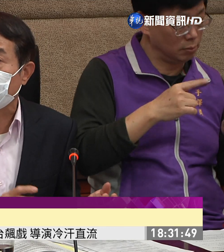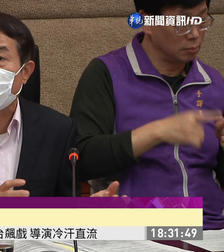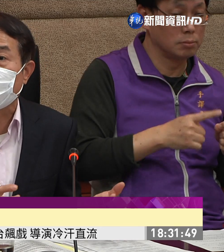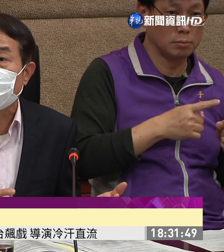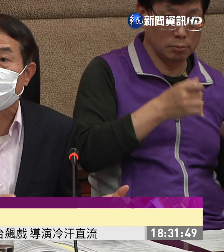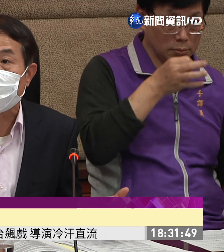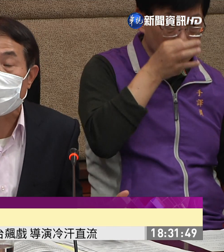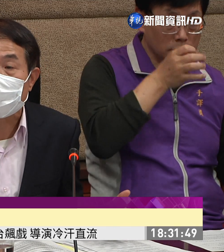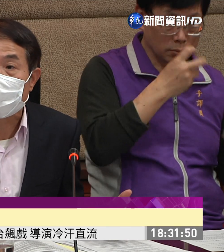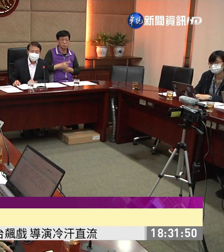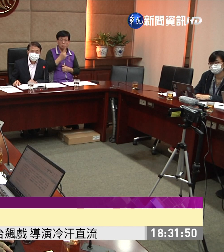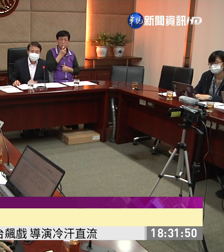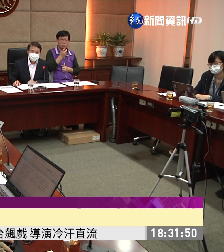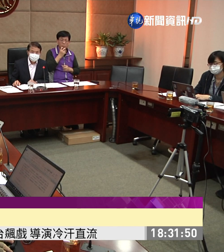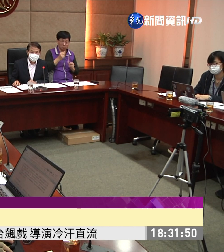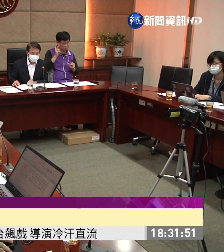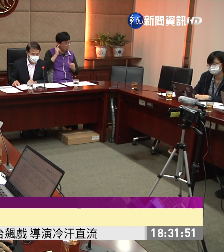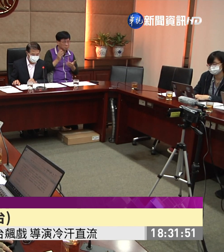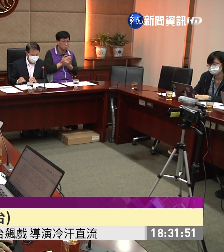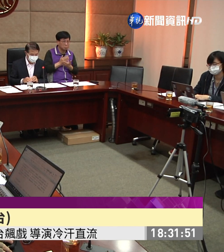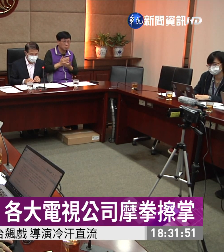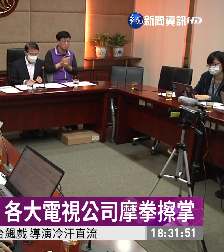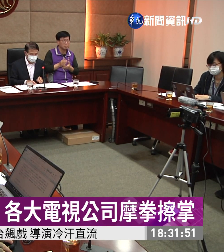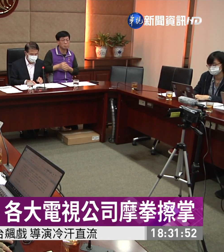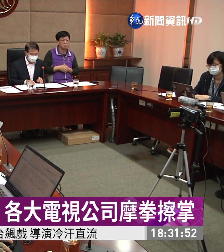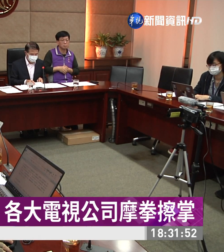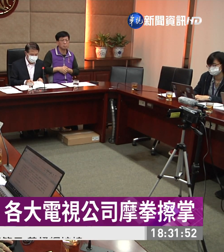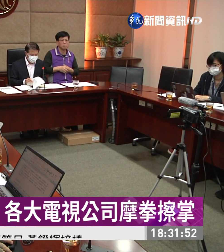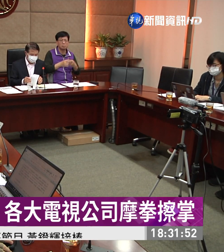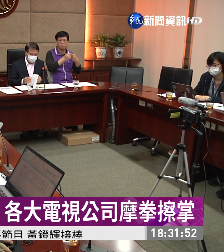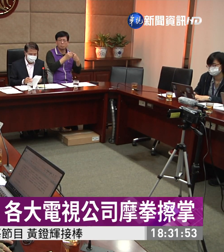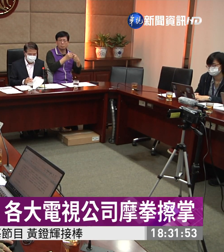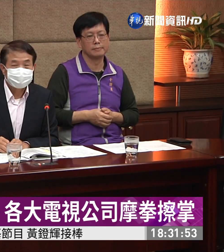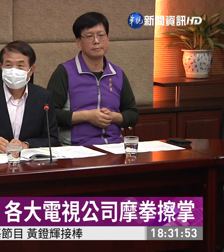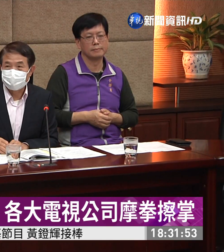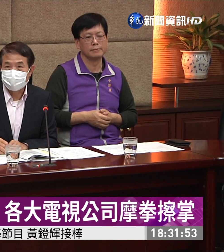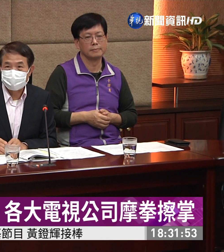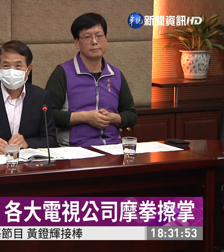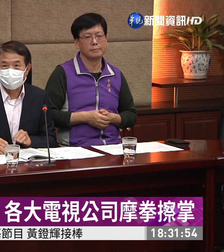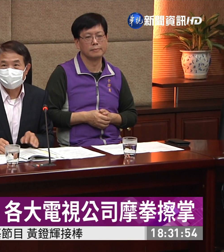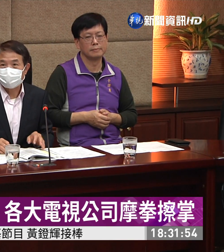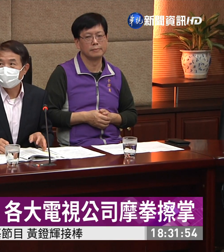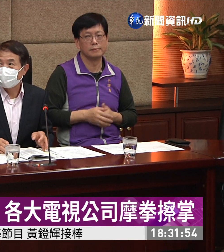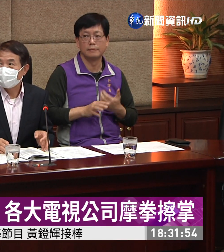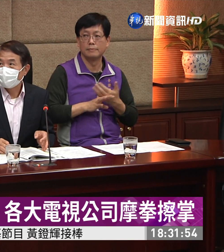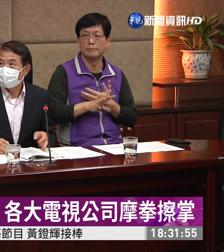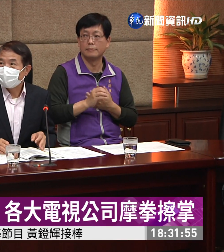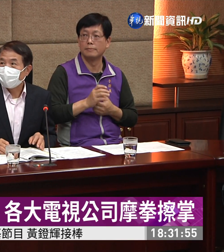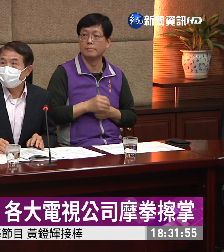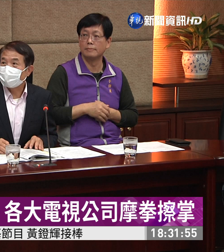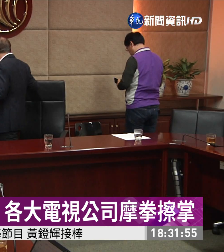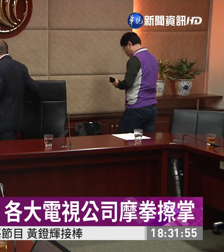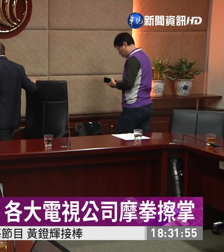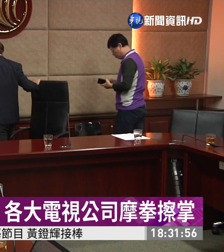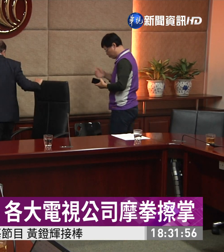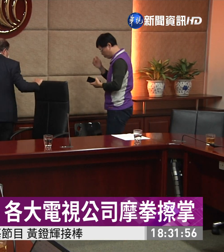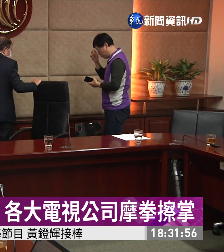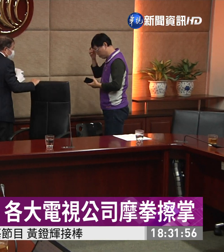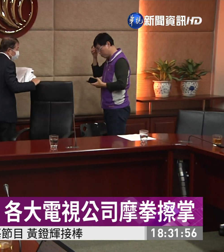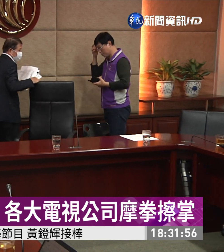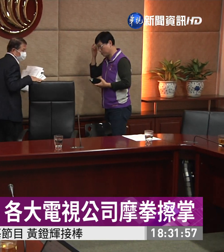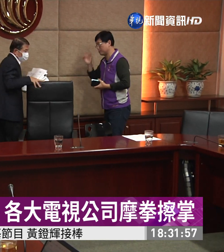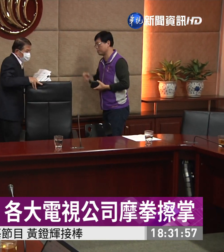时候，也要上一补一。 NCC 强调不会影响收视户权益，但何时才能看到52频道重现荧光幕前，